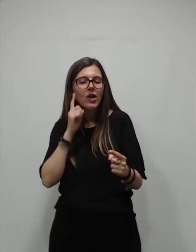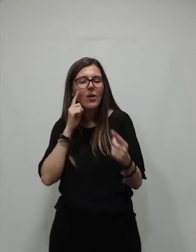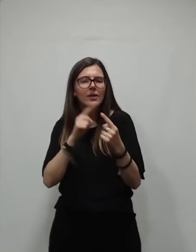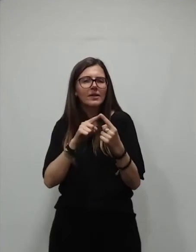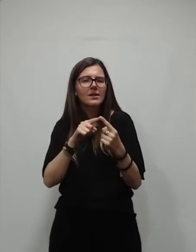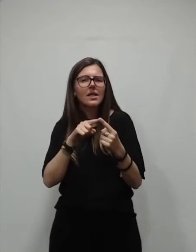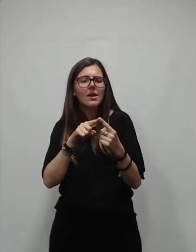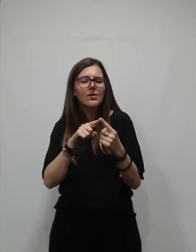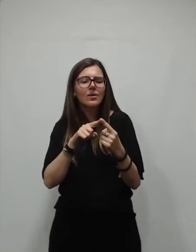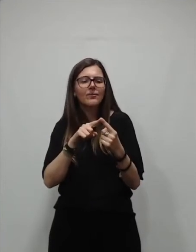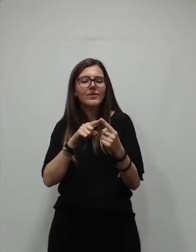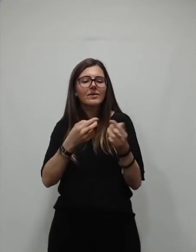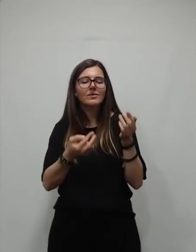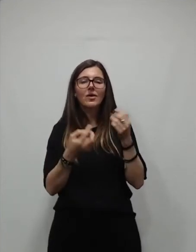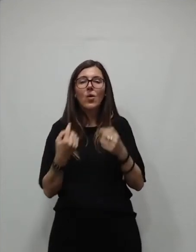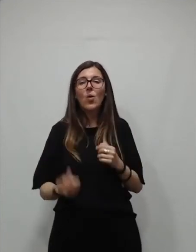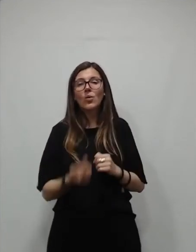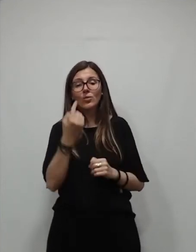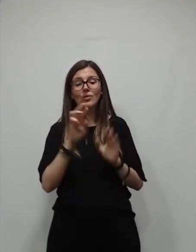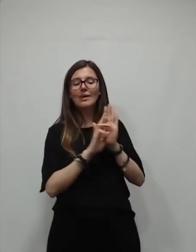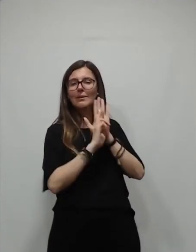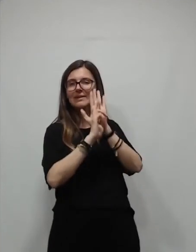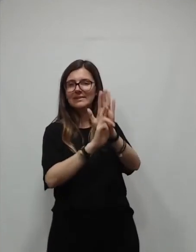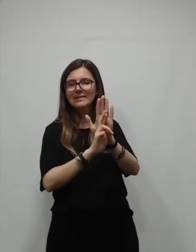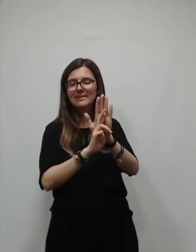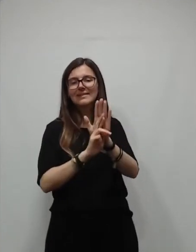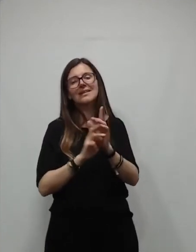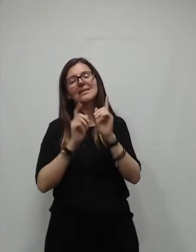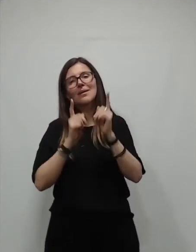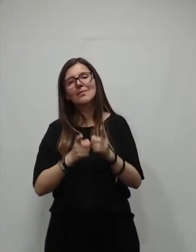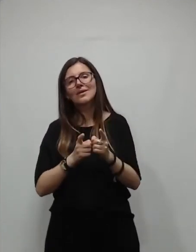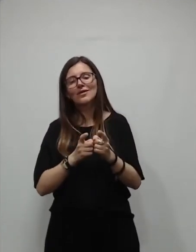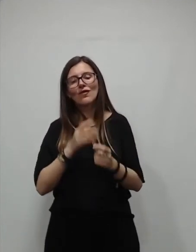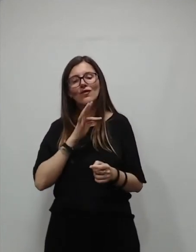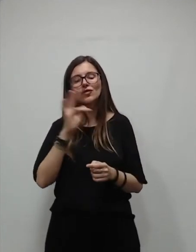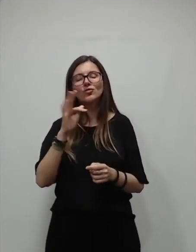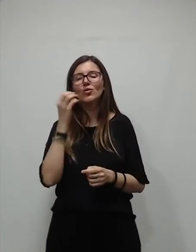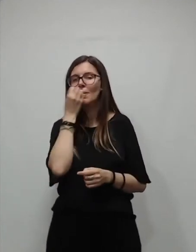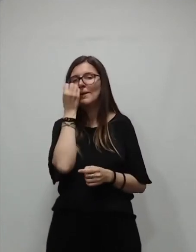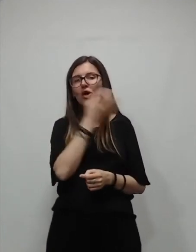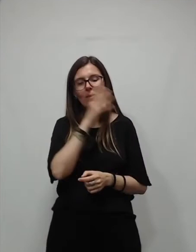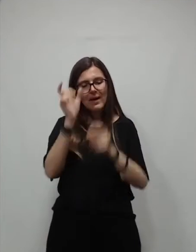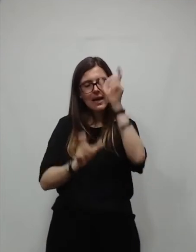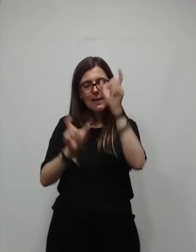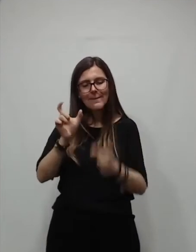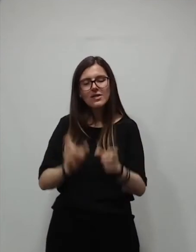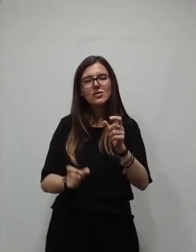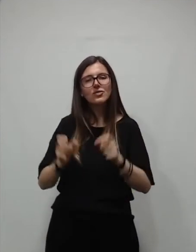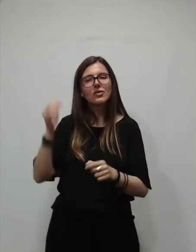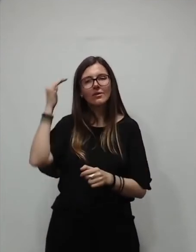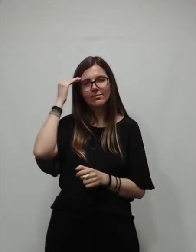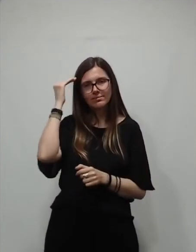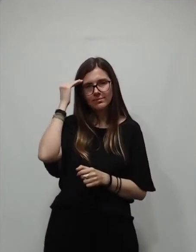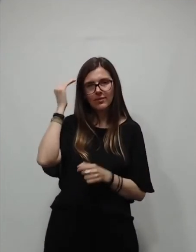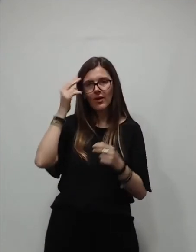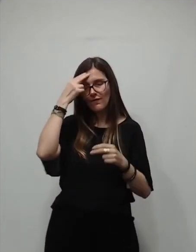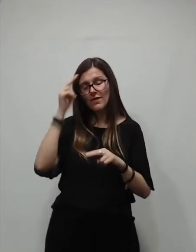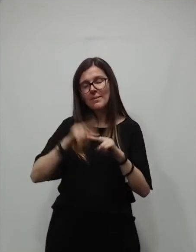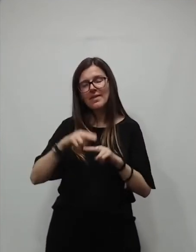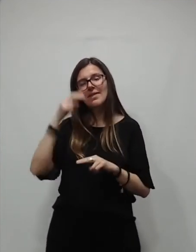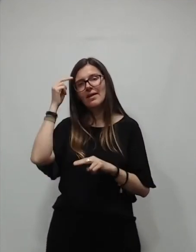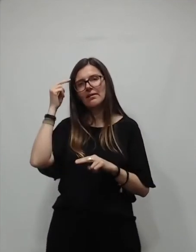un representante y un futuro mejor para quienes padecen una enfermedad mental y todas sus secuelas.